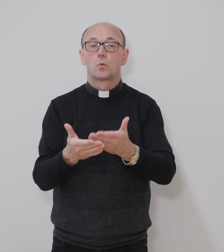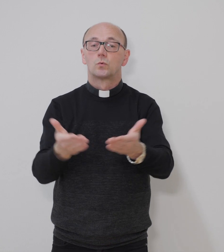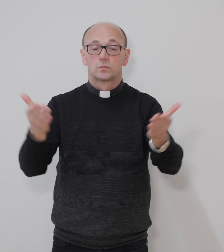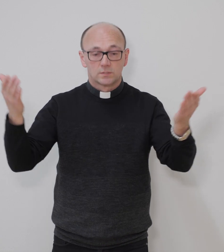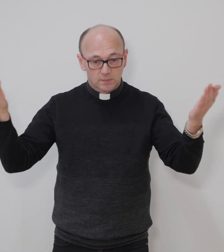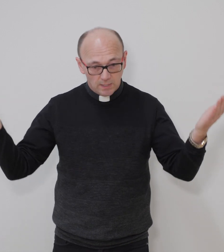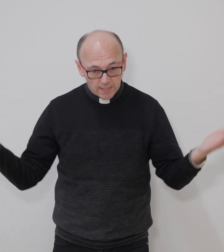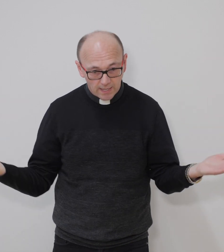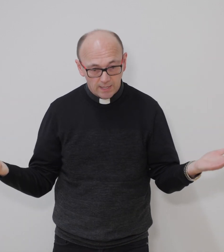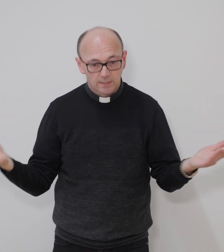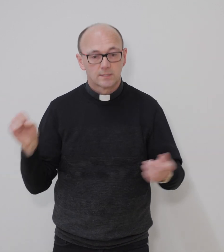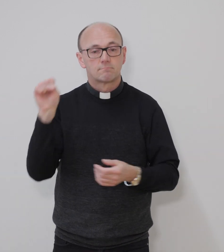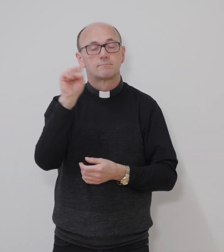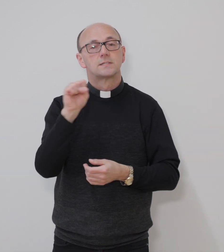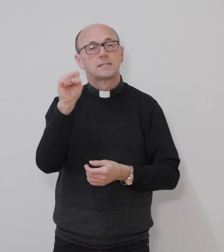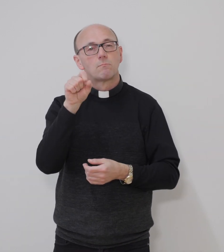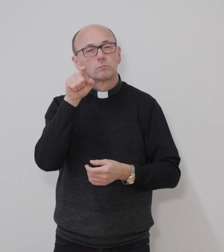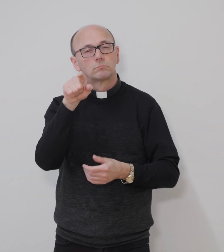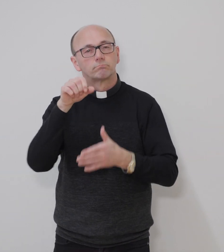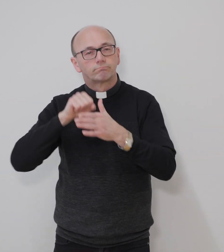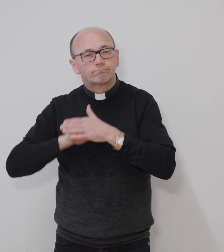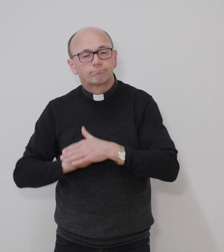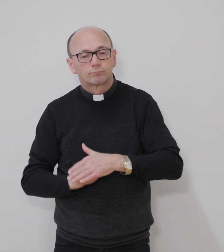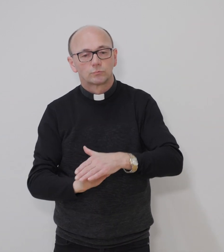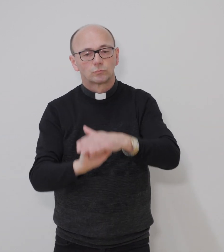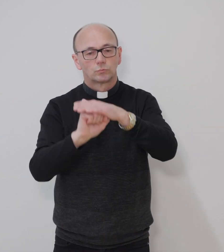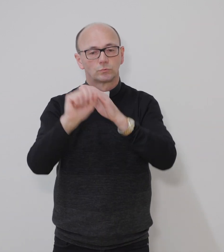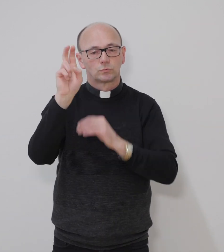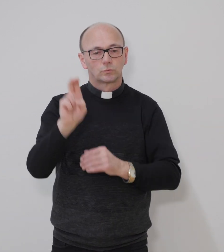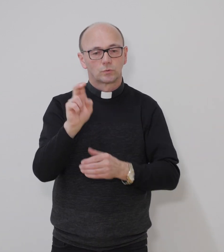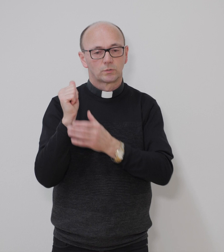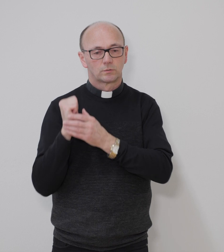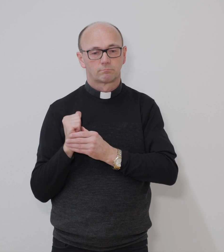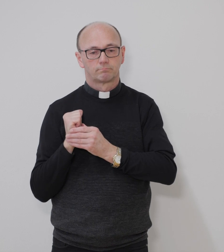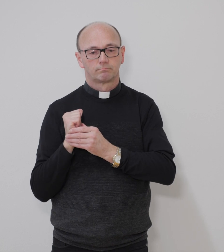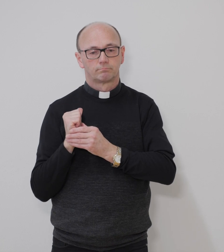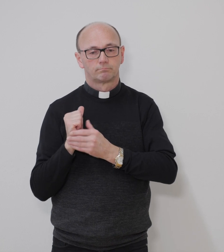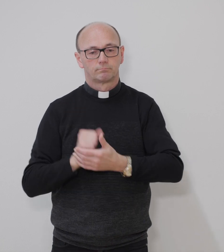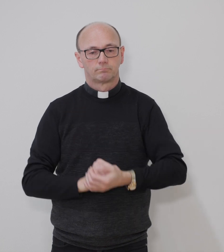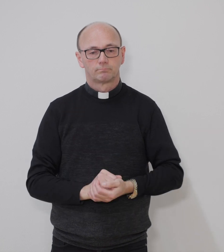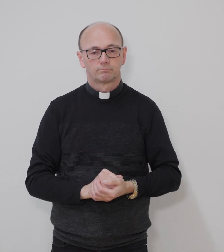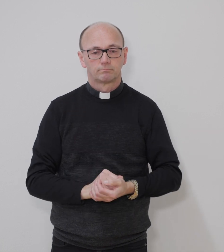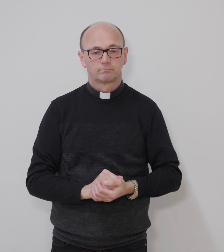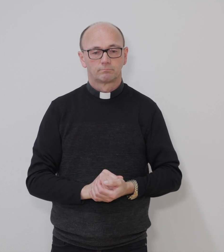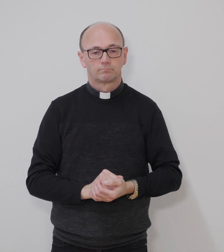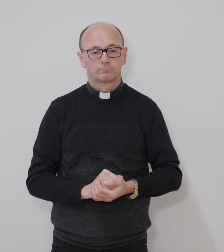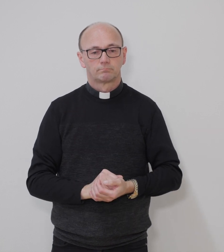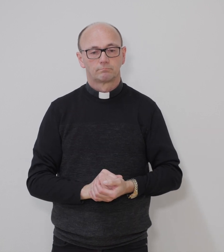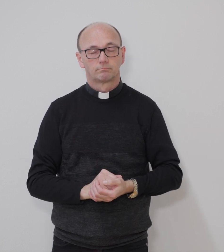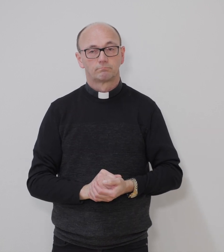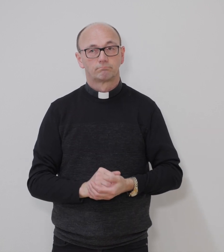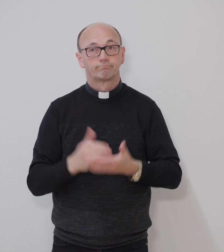Simon geholfen hat, das Kreuz zu tragen. Herr Jesus Christus, steh uns bei, dass wir alle Zeit mit dir